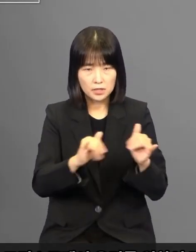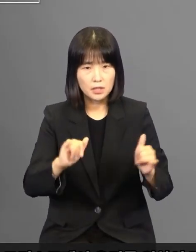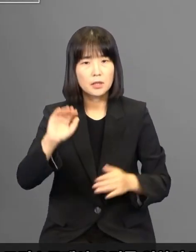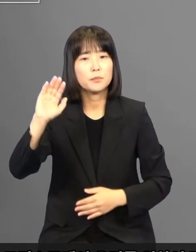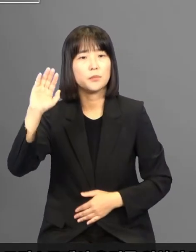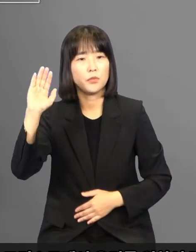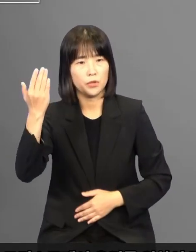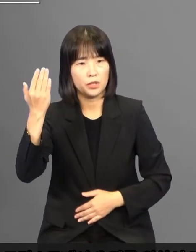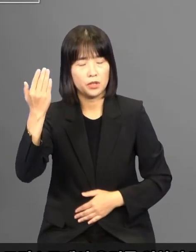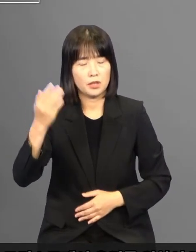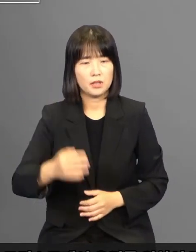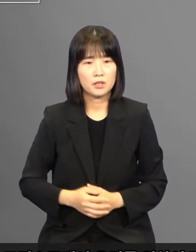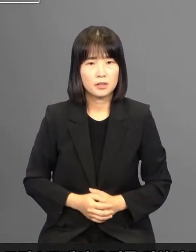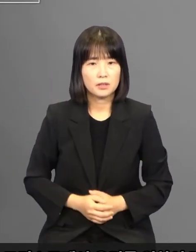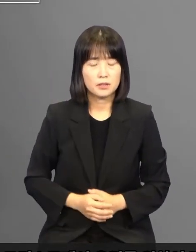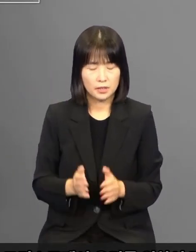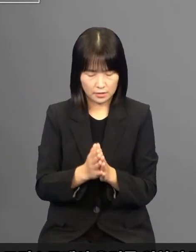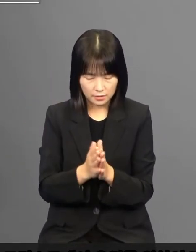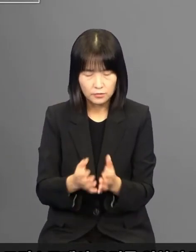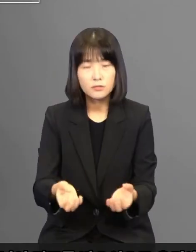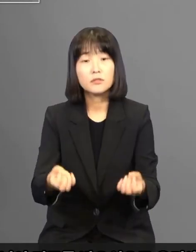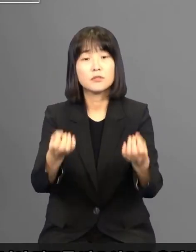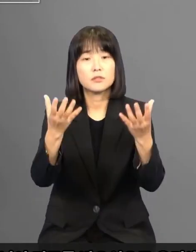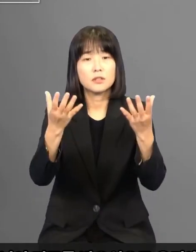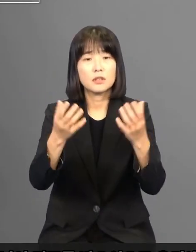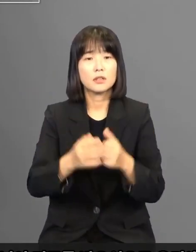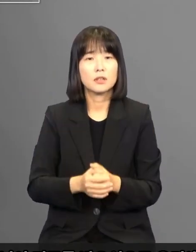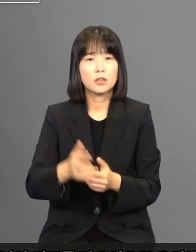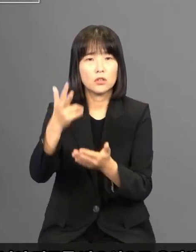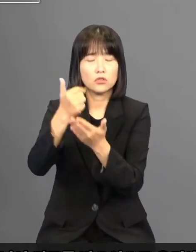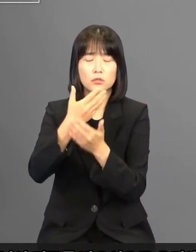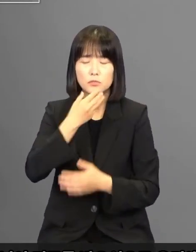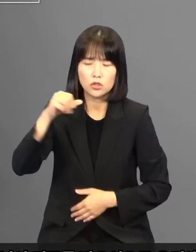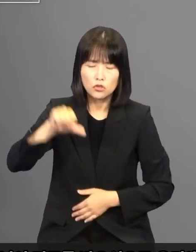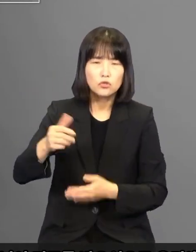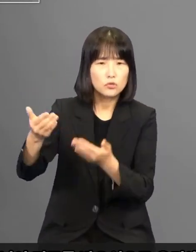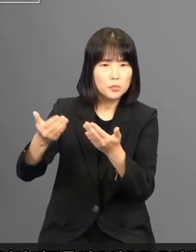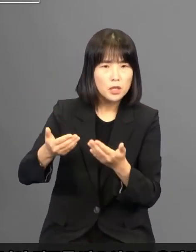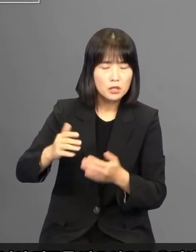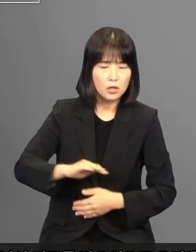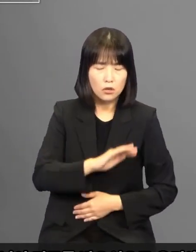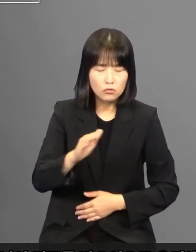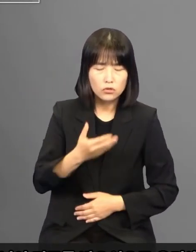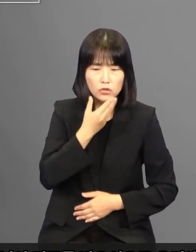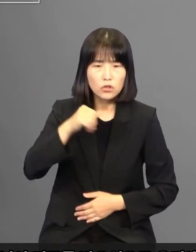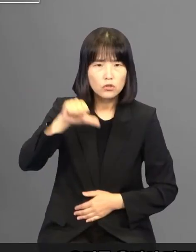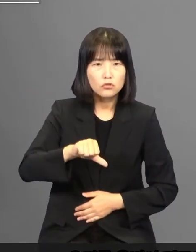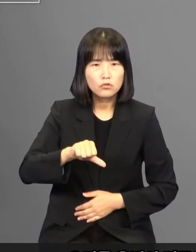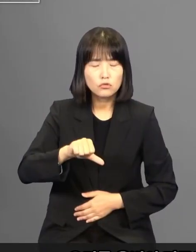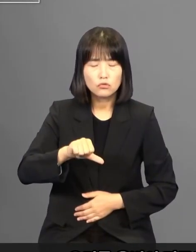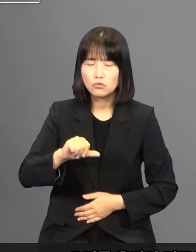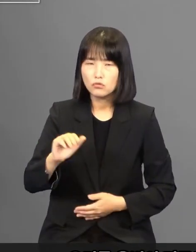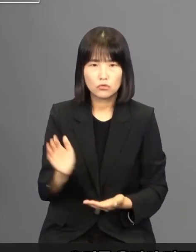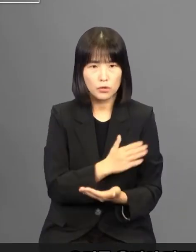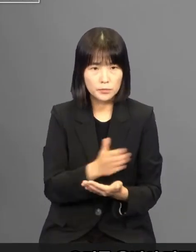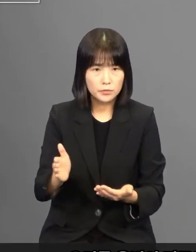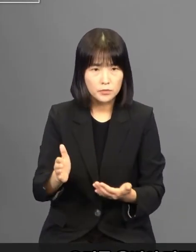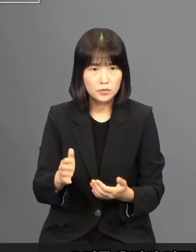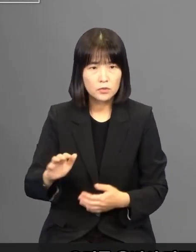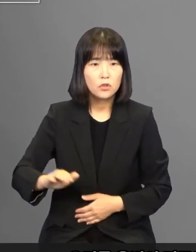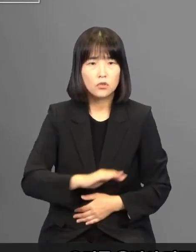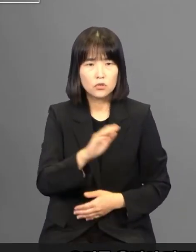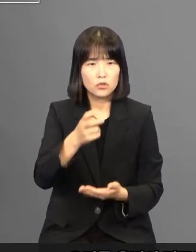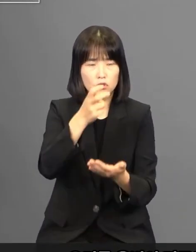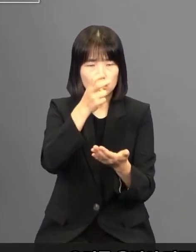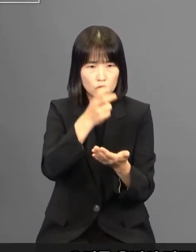사람이 되심으로써, 할렐루야, 주님이 저주를 받으심으로 우리에겐 더 이상 저주가 남아있지 않다는 거예요. 우리를 율법의